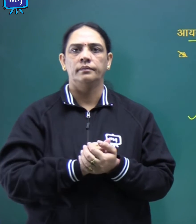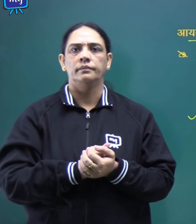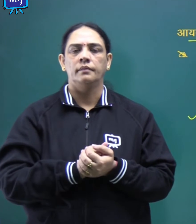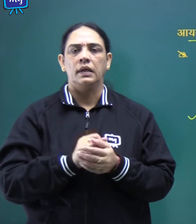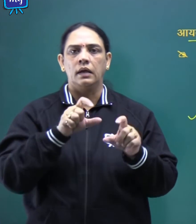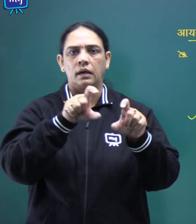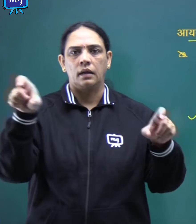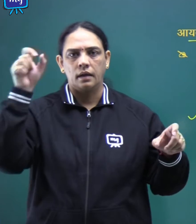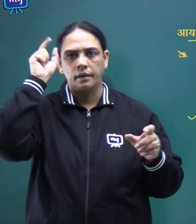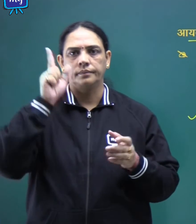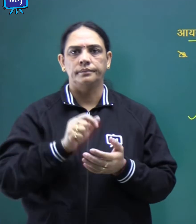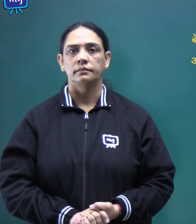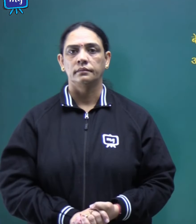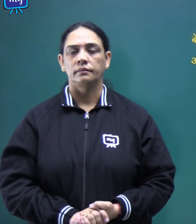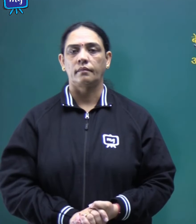समझ आ गया?